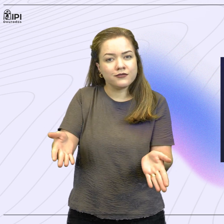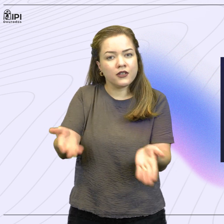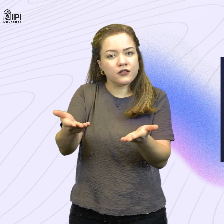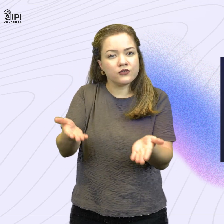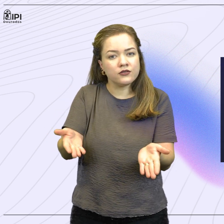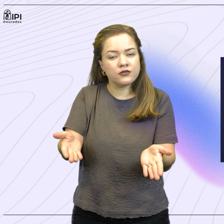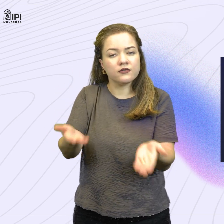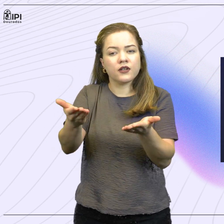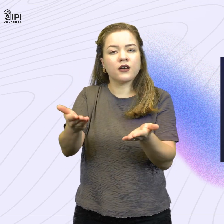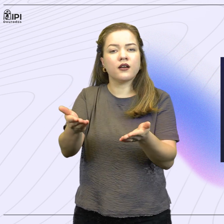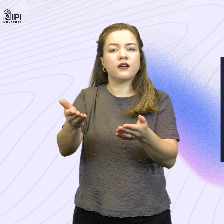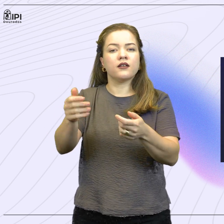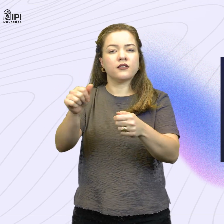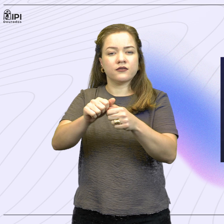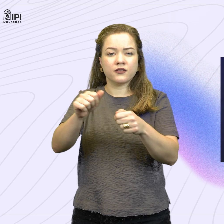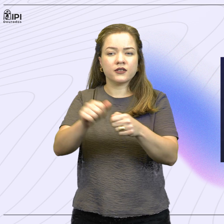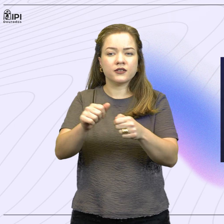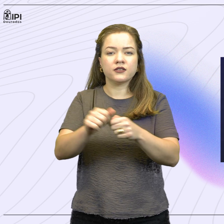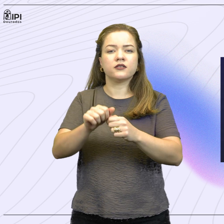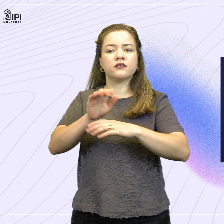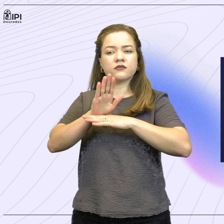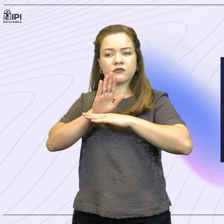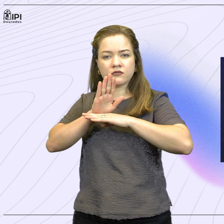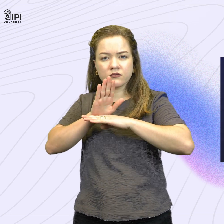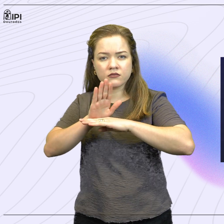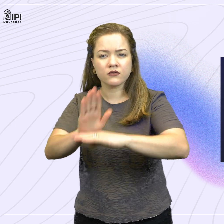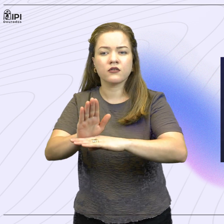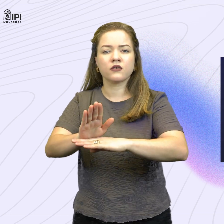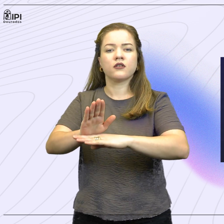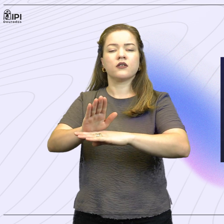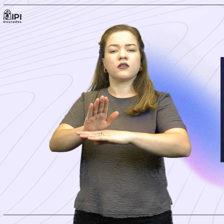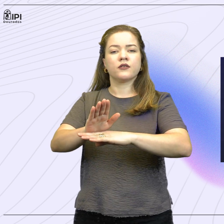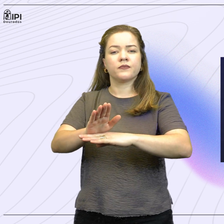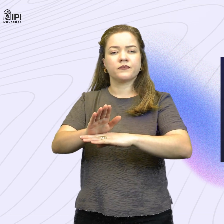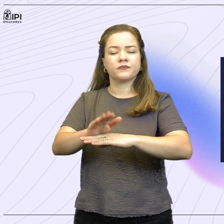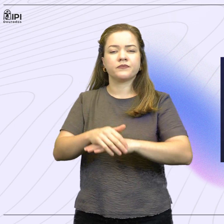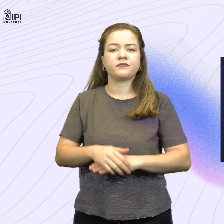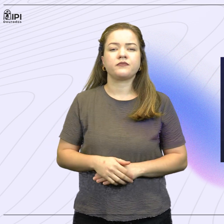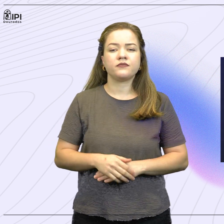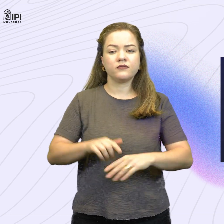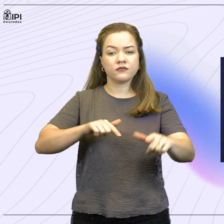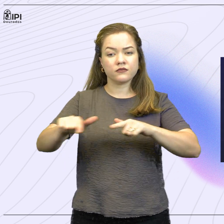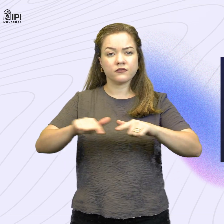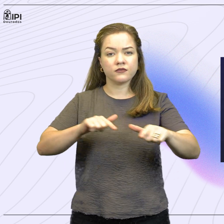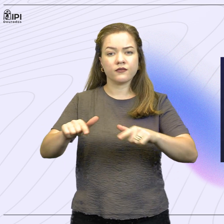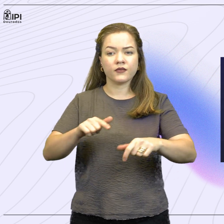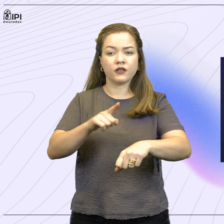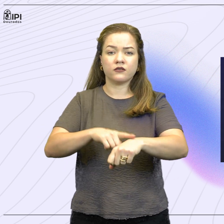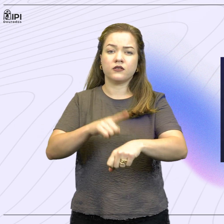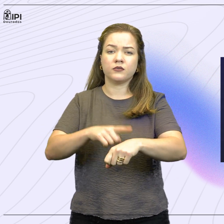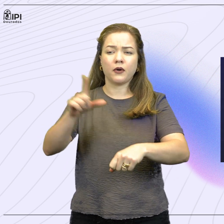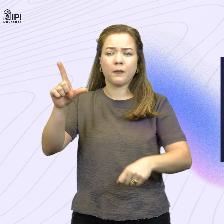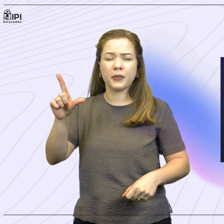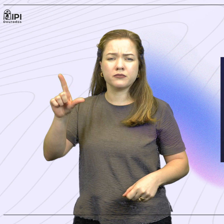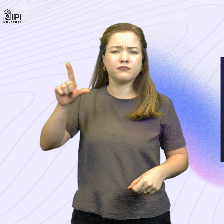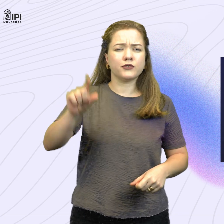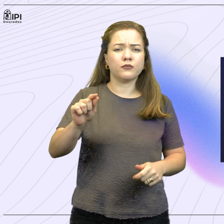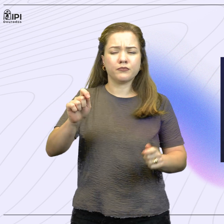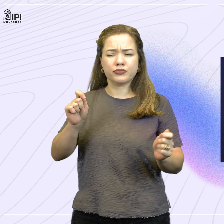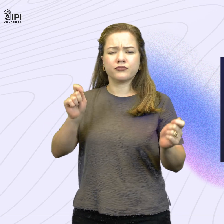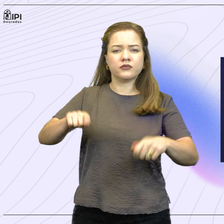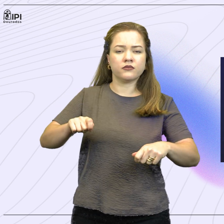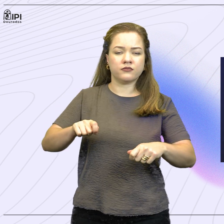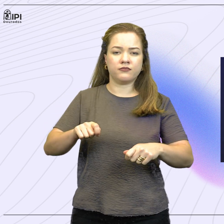impulsionados a fazer essa prestação de serviço, a realizar essa prestação de serviço que seja em tempo razoável para aqueles que